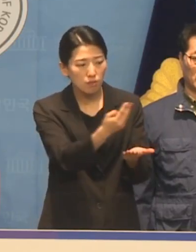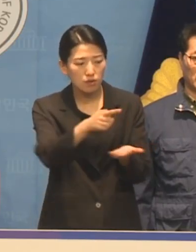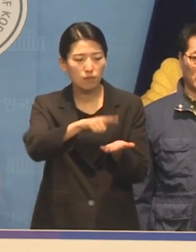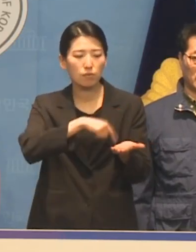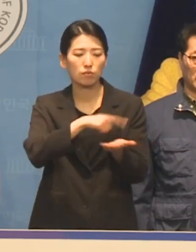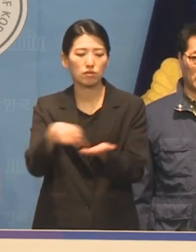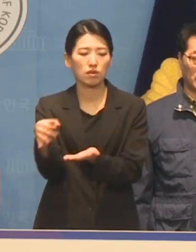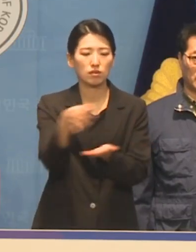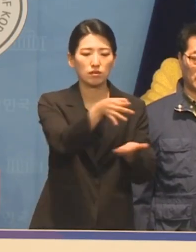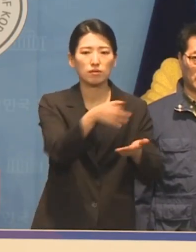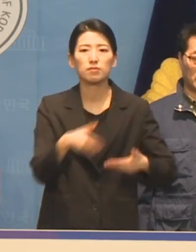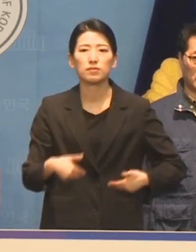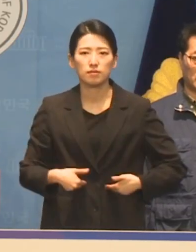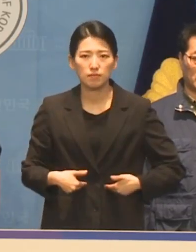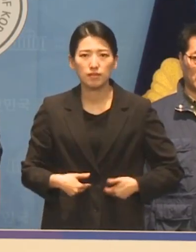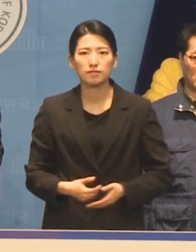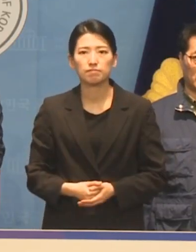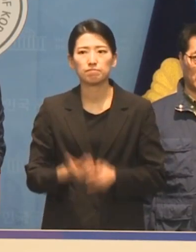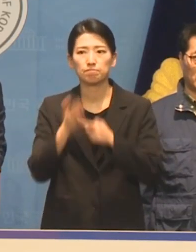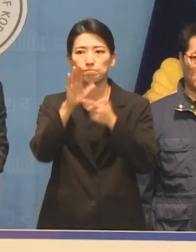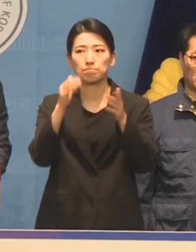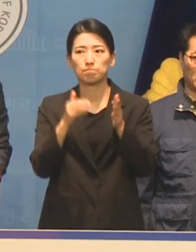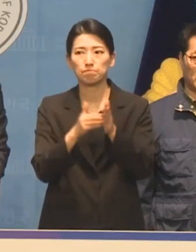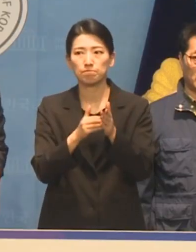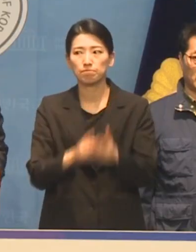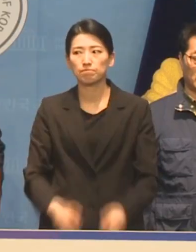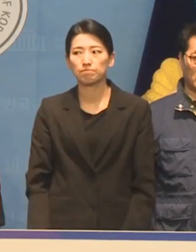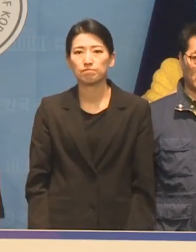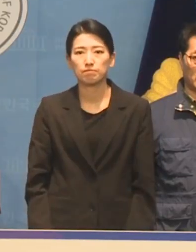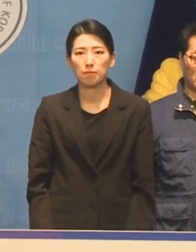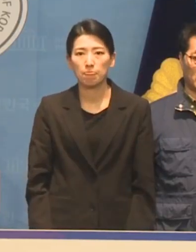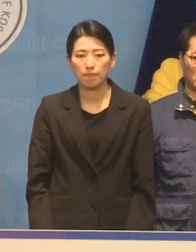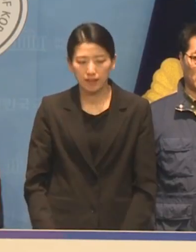할 것입니다. 마치겠습니다.